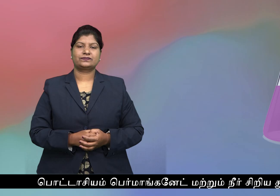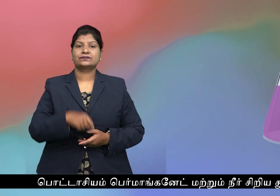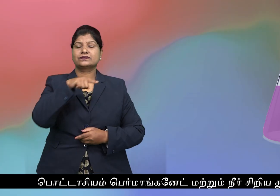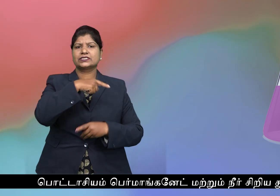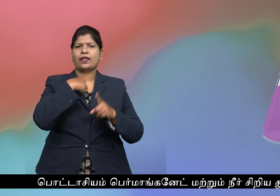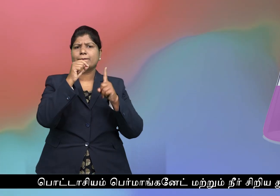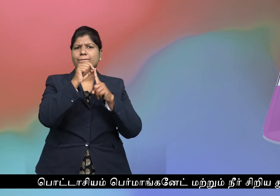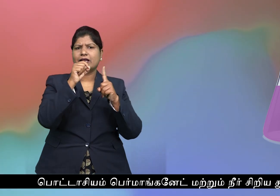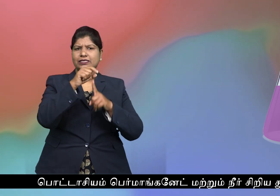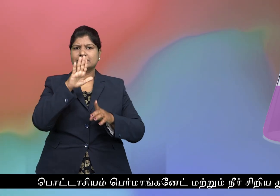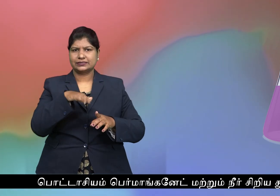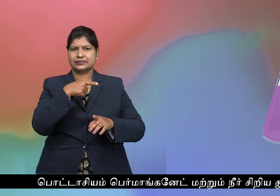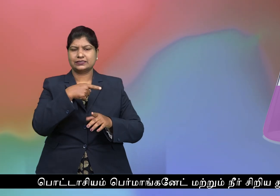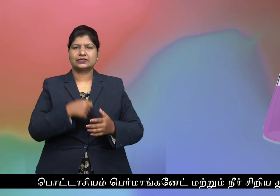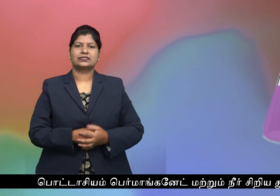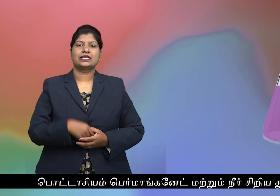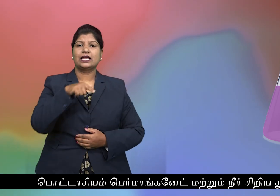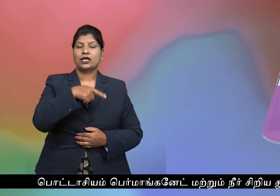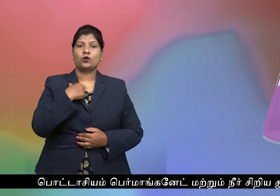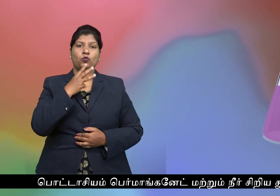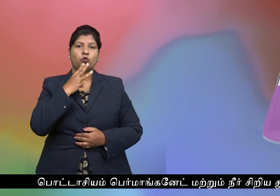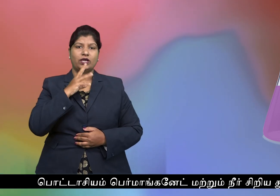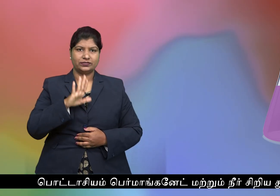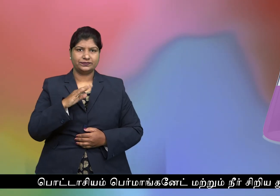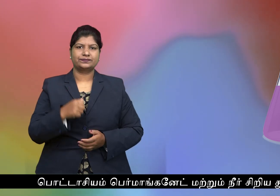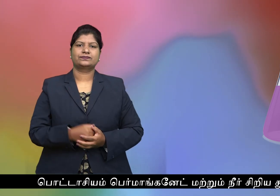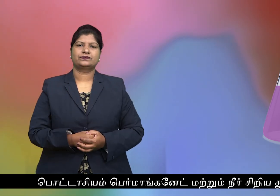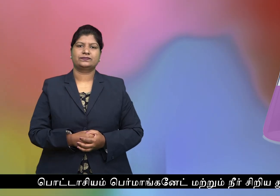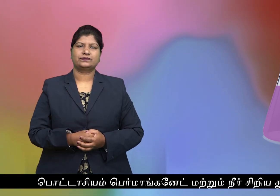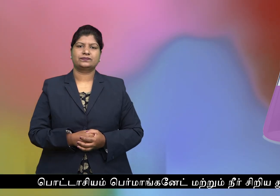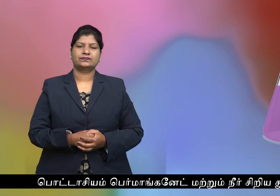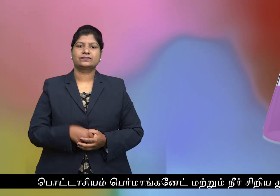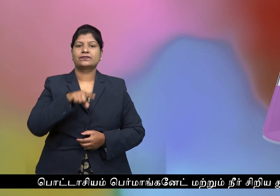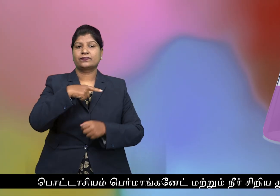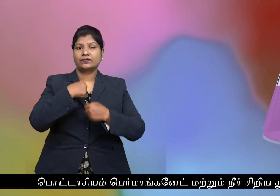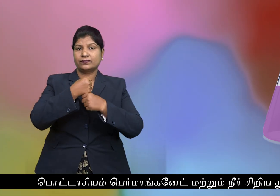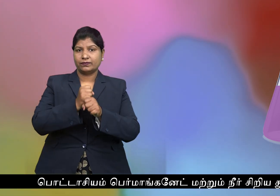பொட்டாசியம் பெர்மாங்கனேட் மற்றும் நீர் சிறிய துகள்களால் ஆனது.